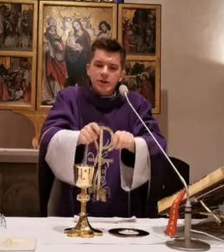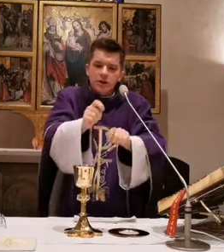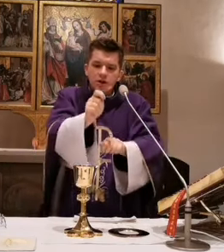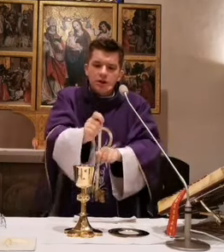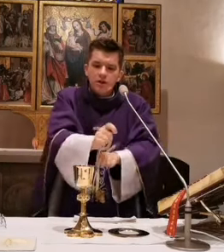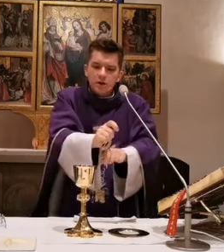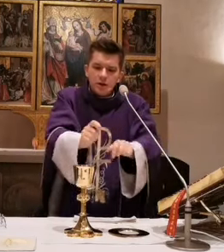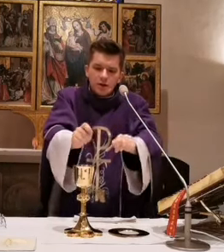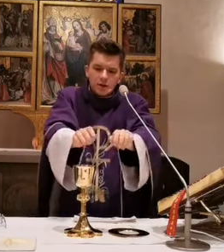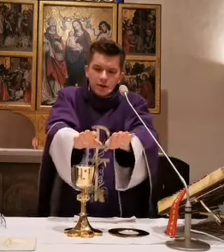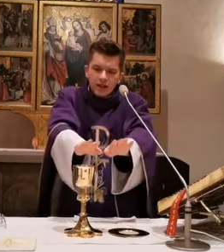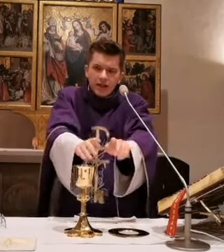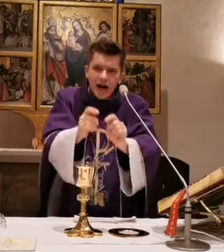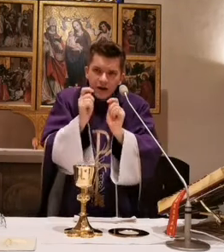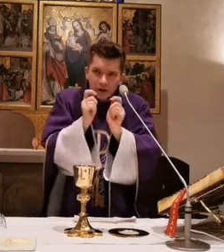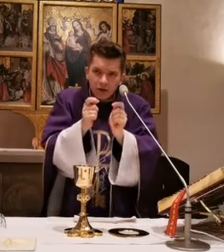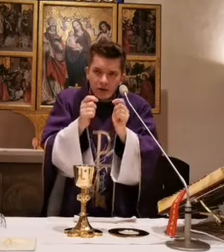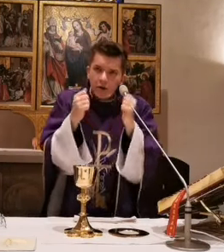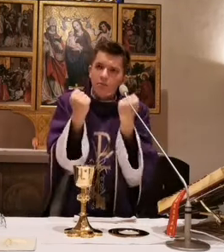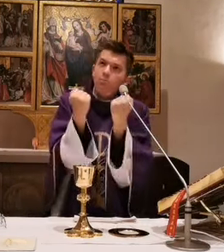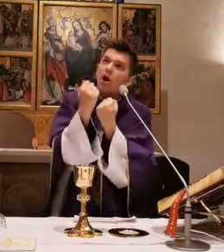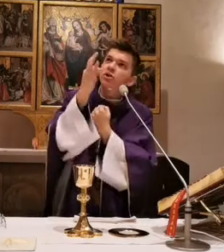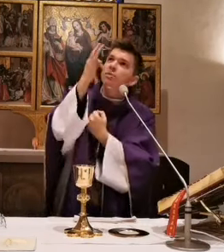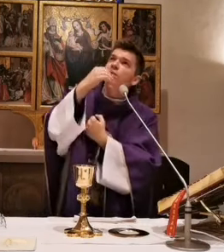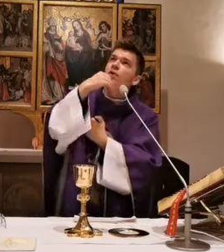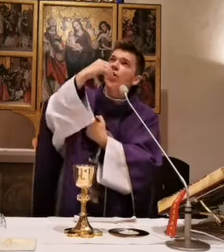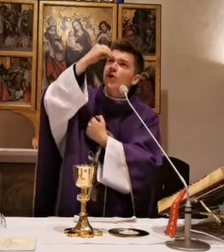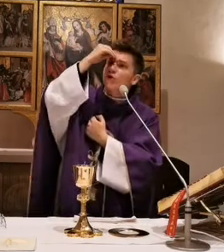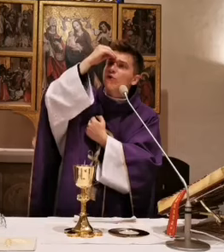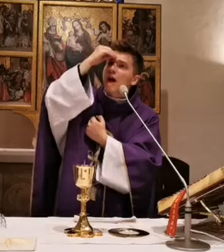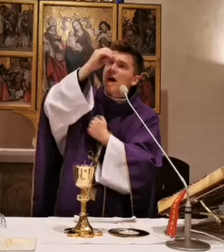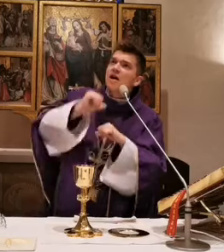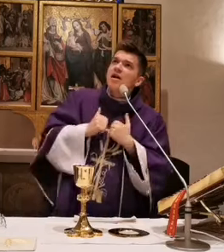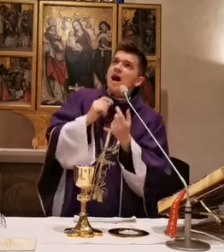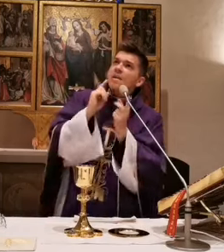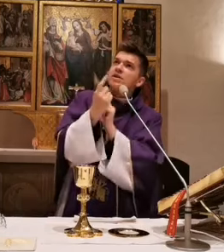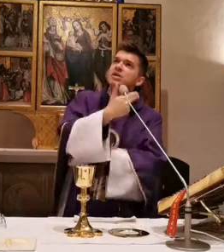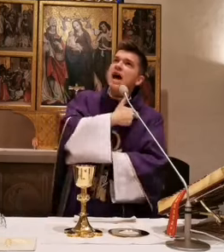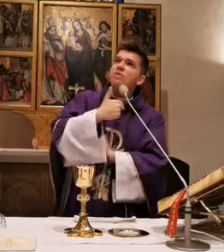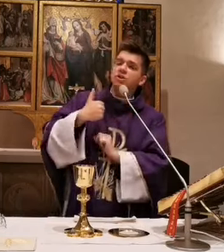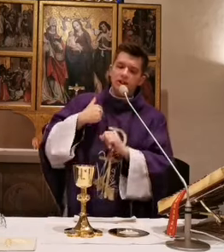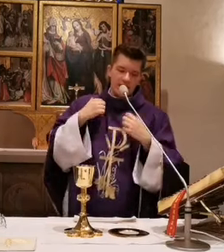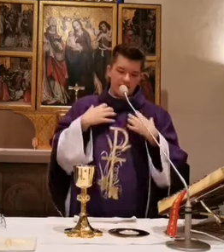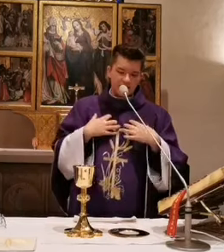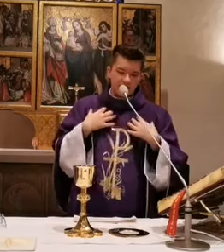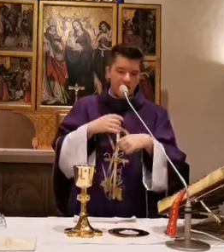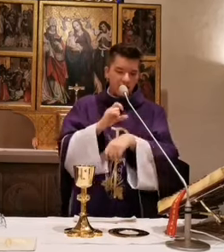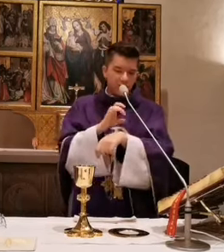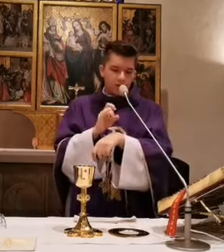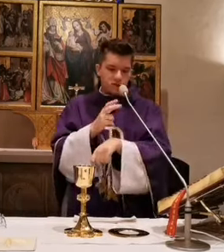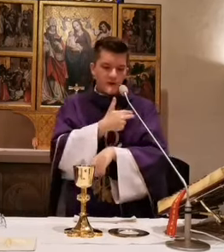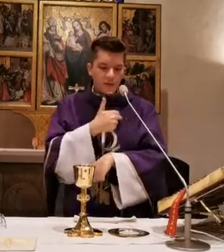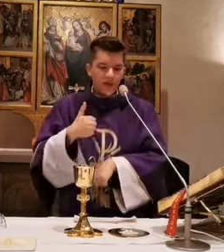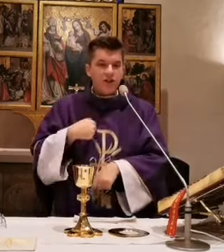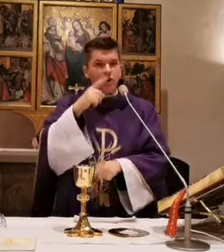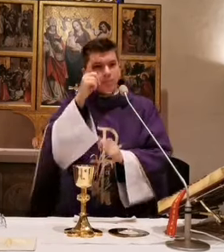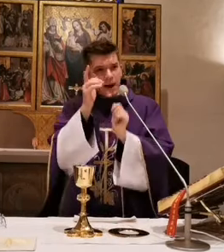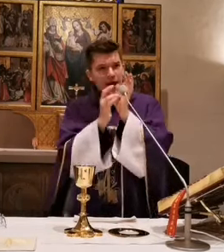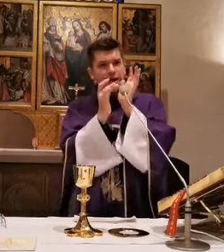Uświęć te dary mocą Twojego Ducha, aby stały się dla nas ciałem i